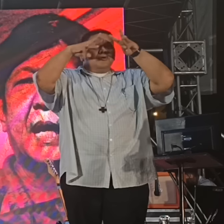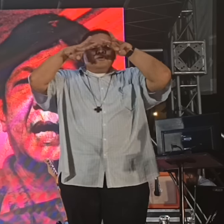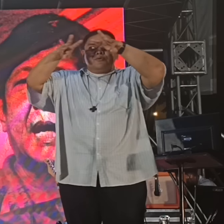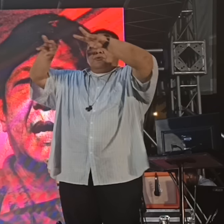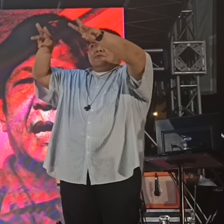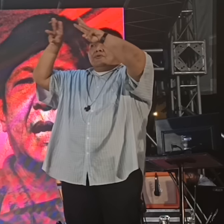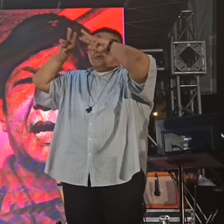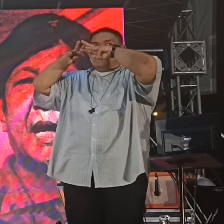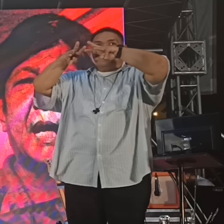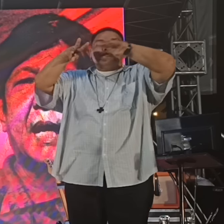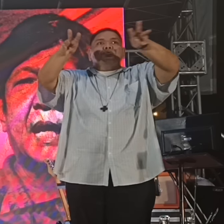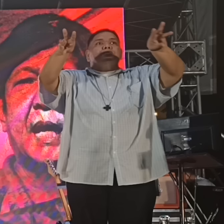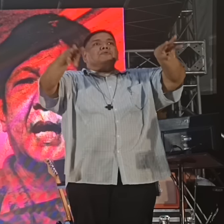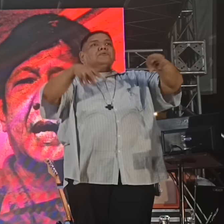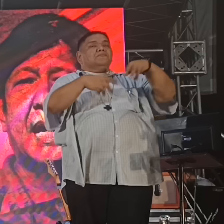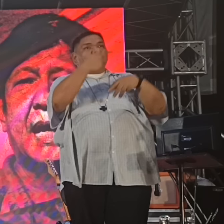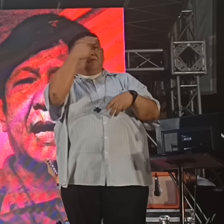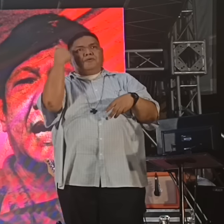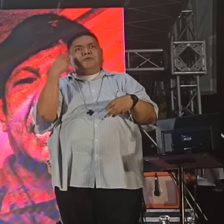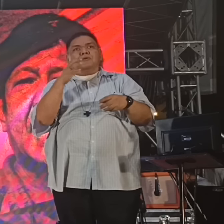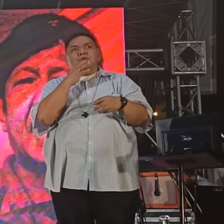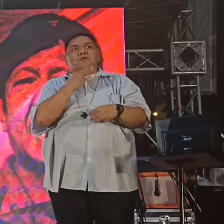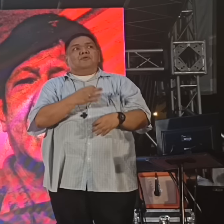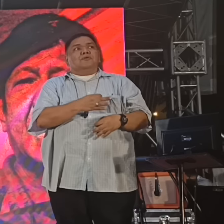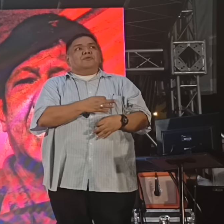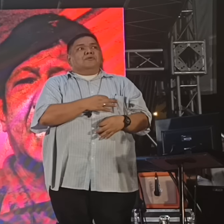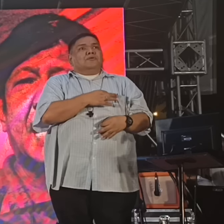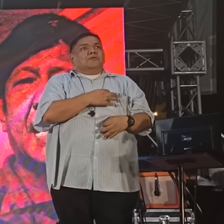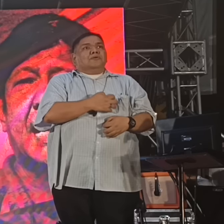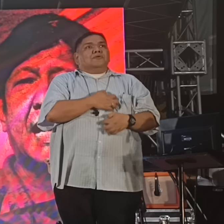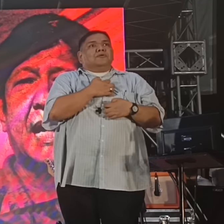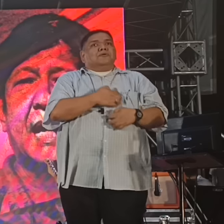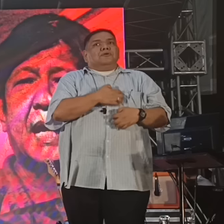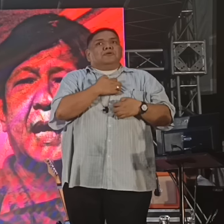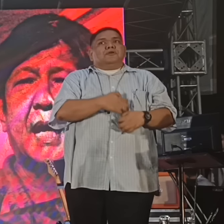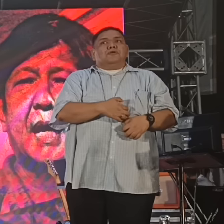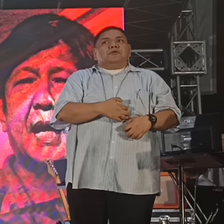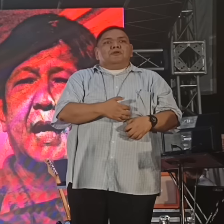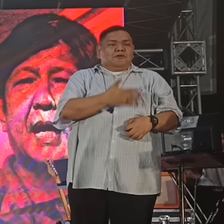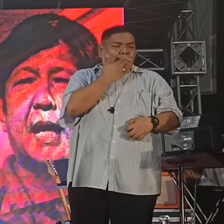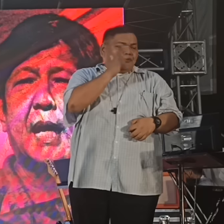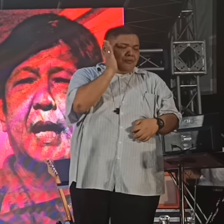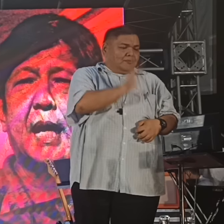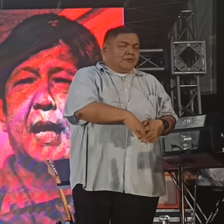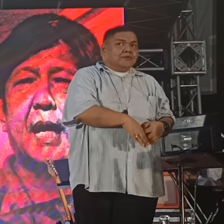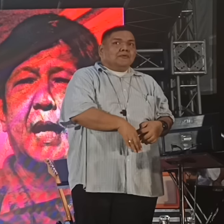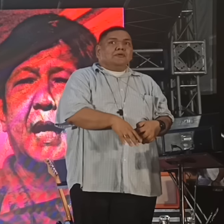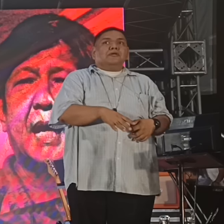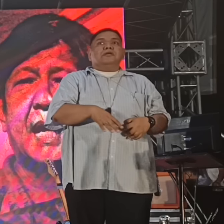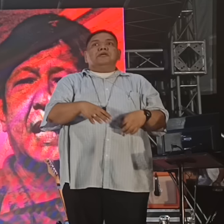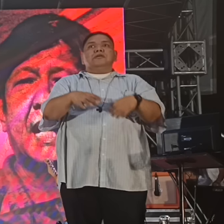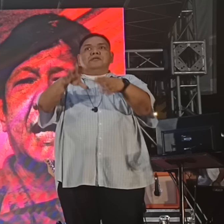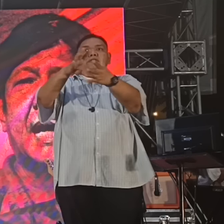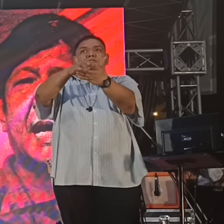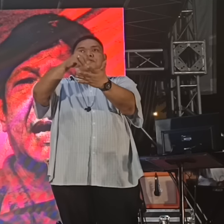Kundi, because I feel the force of the evil and the goodness, I do believe in the word of God.